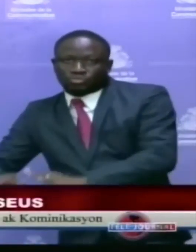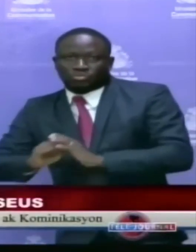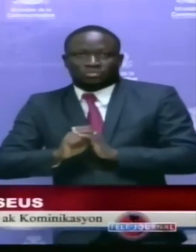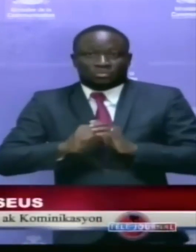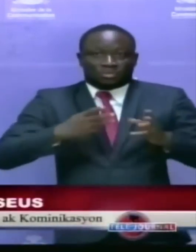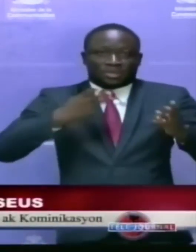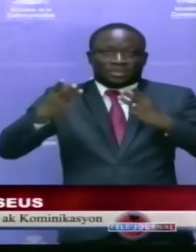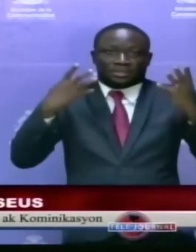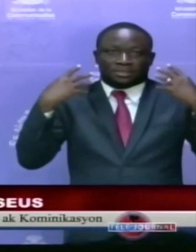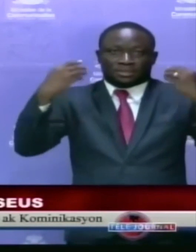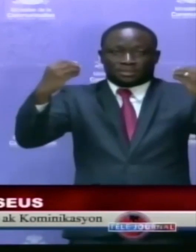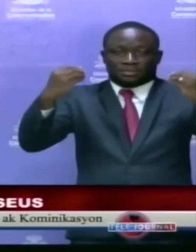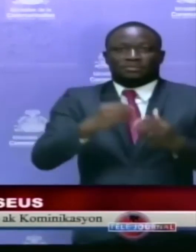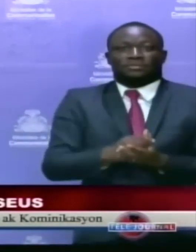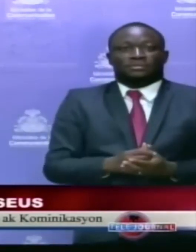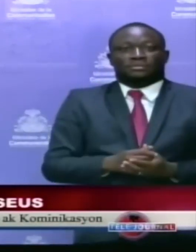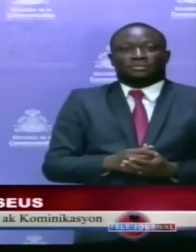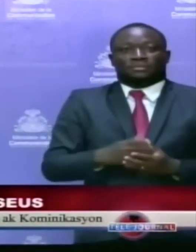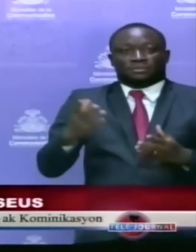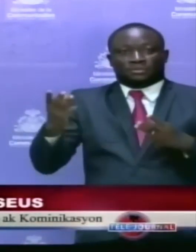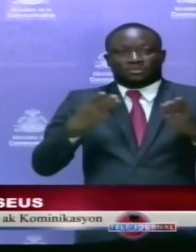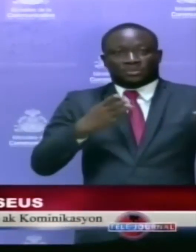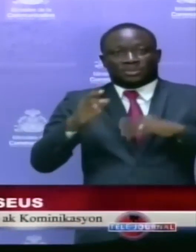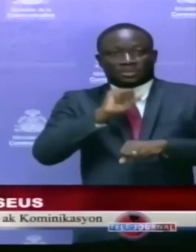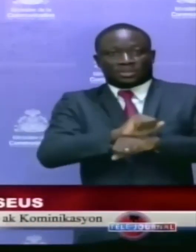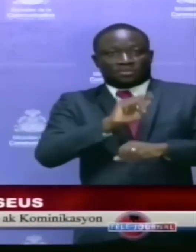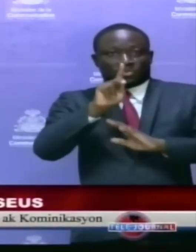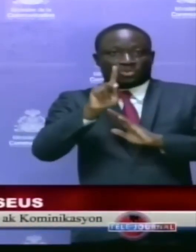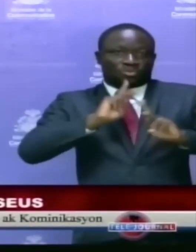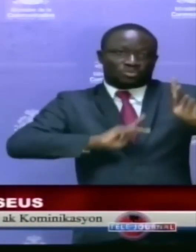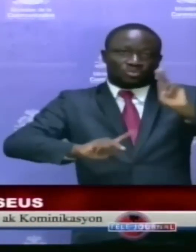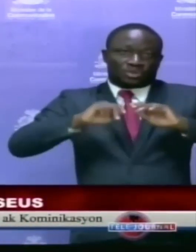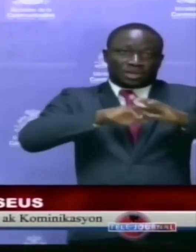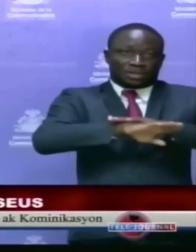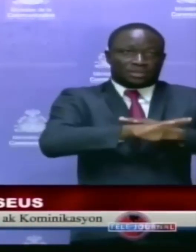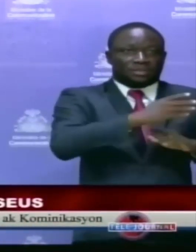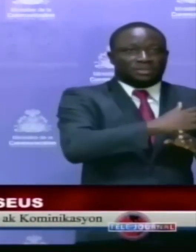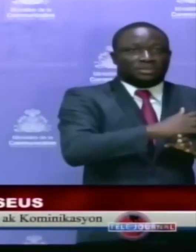terre, nous sommes sans terre. Nous sommes travaux publics, dès que travaux publics en dedans déjà.